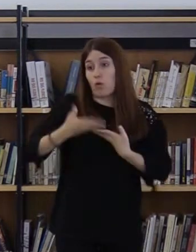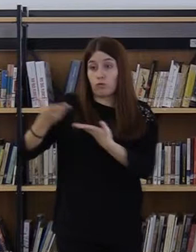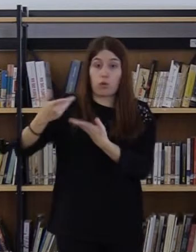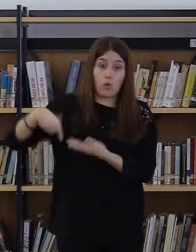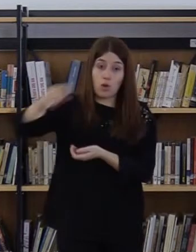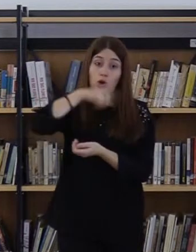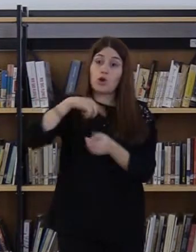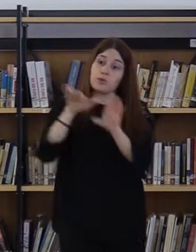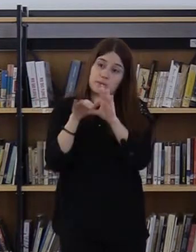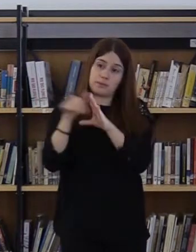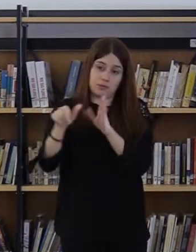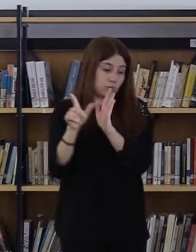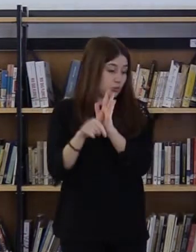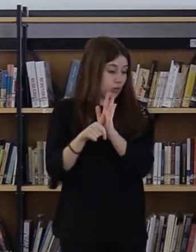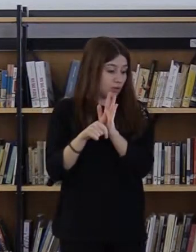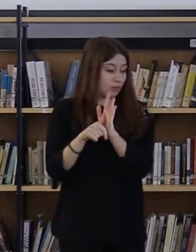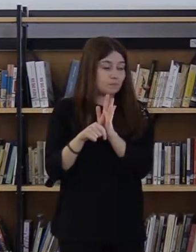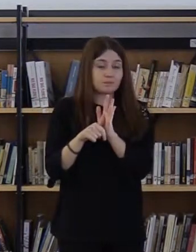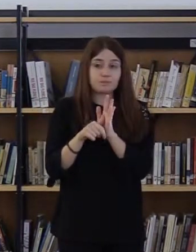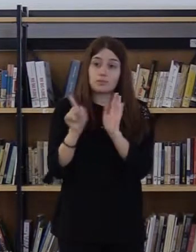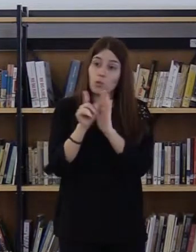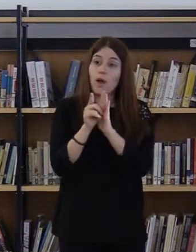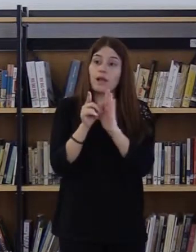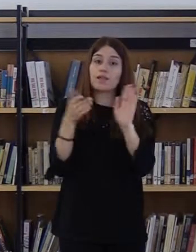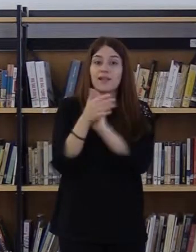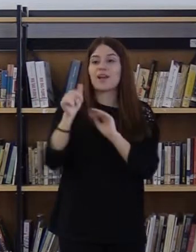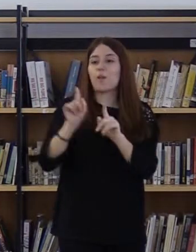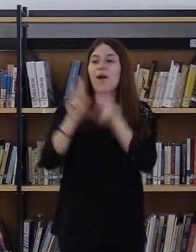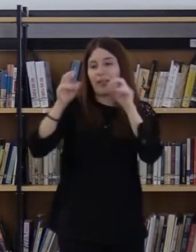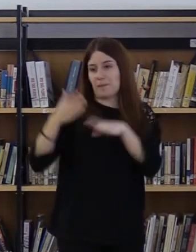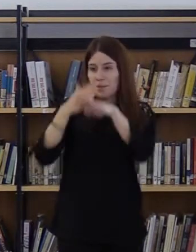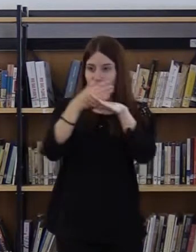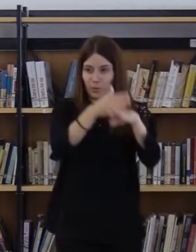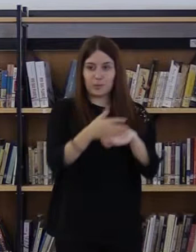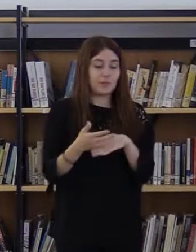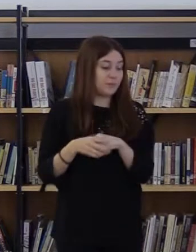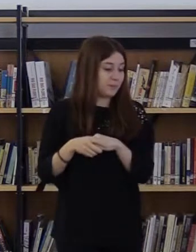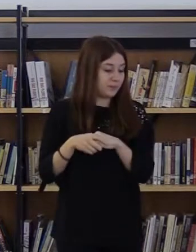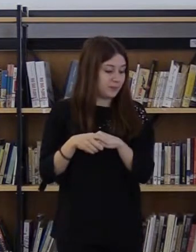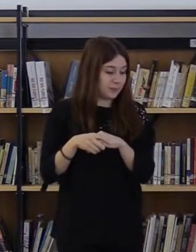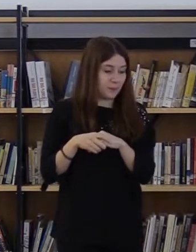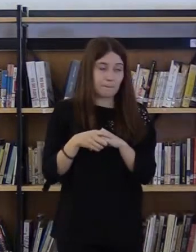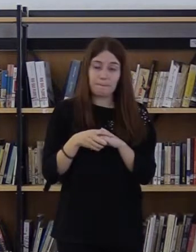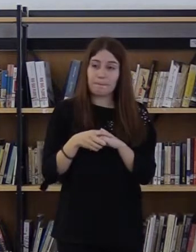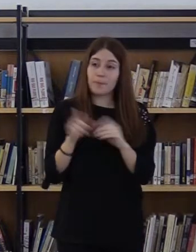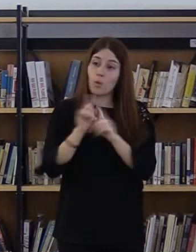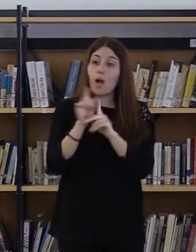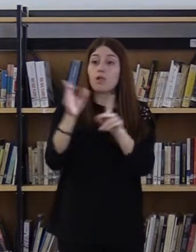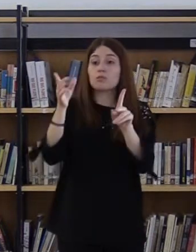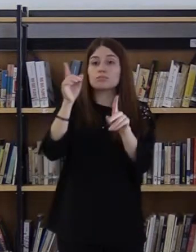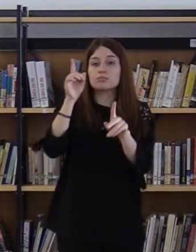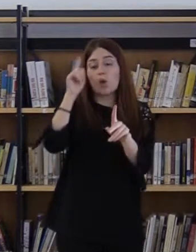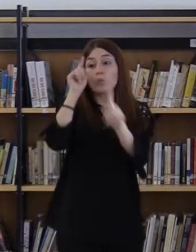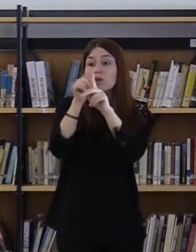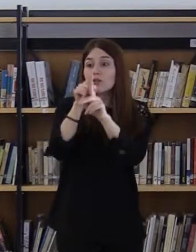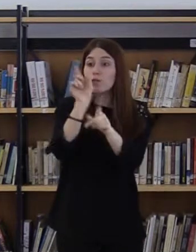para fazer parte de todo este percurso, para entrarmos neste barco e rumarmos a um objetivo que